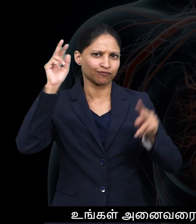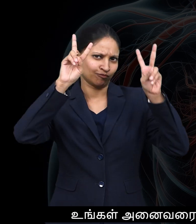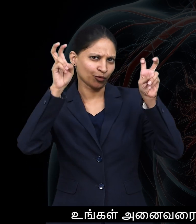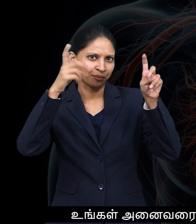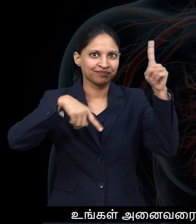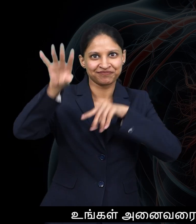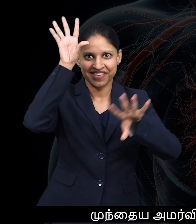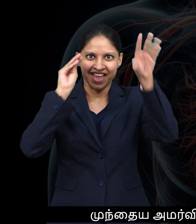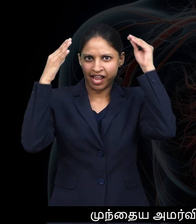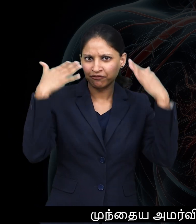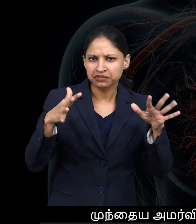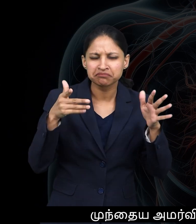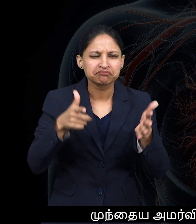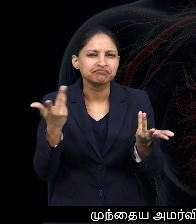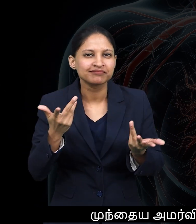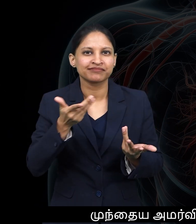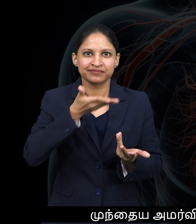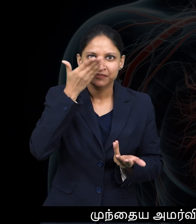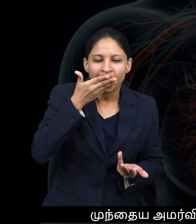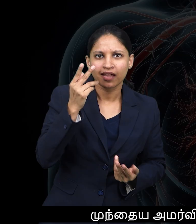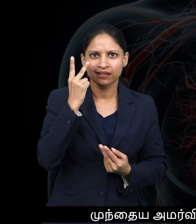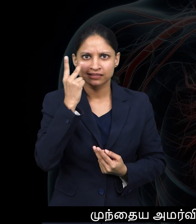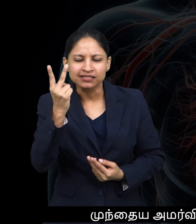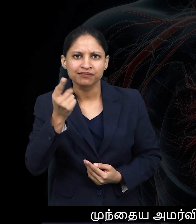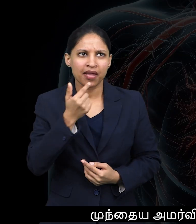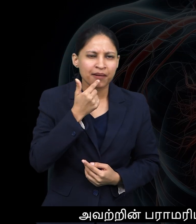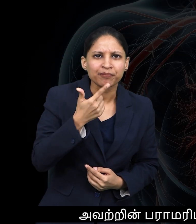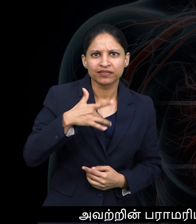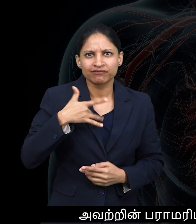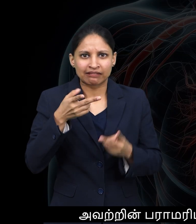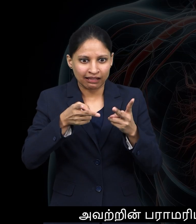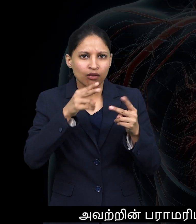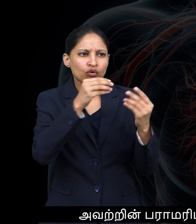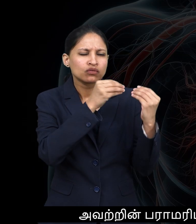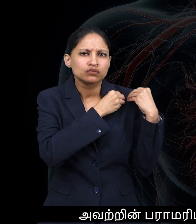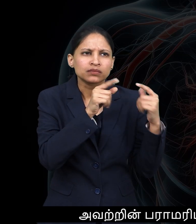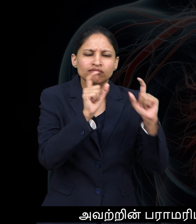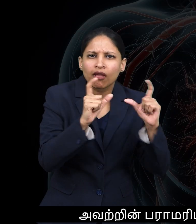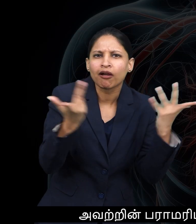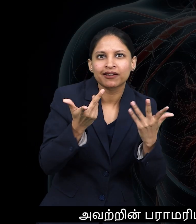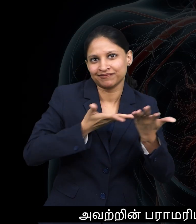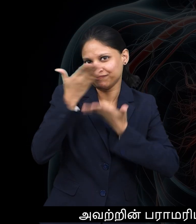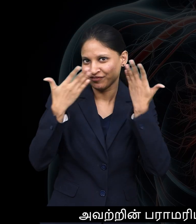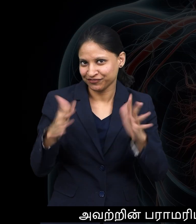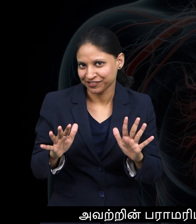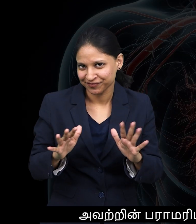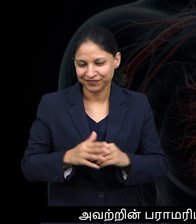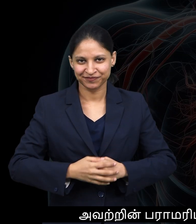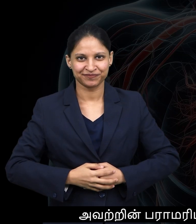அன்புடன் வரவேற்கிறோம். முந்தைய அமர்வில் புலனுறுப்புகள் மற்றும் அவற்றின் பராமரிப்பு பற்றி அறிந்து